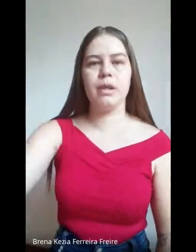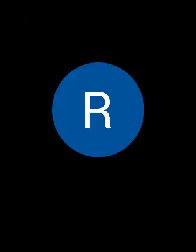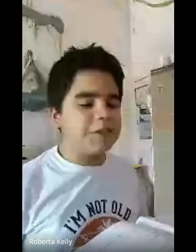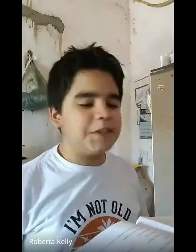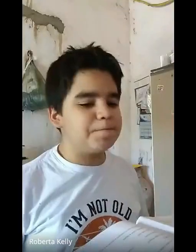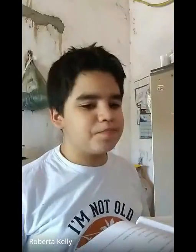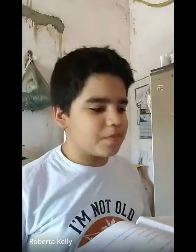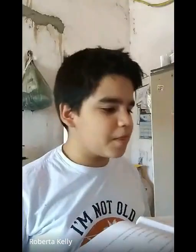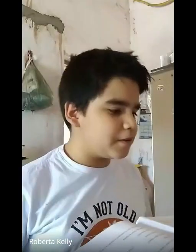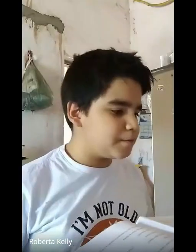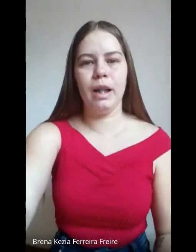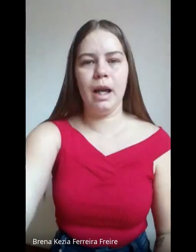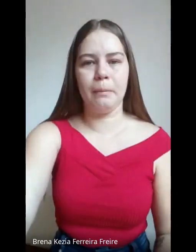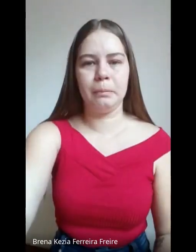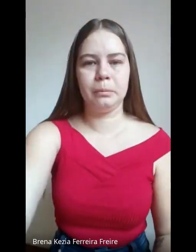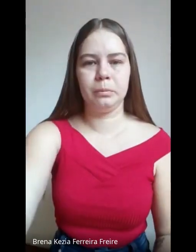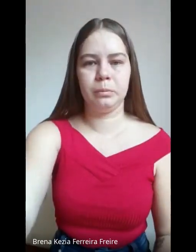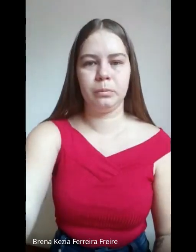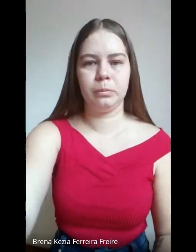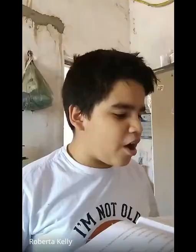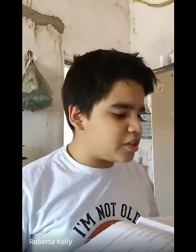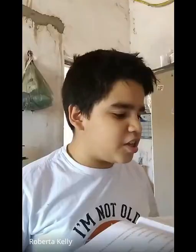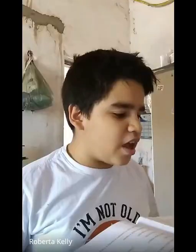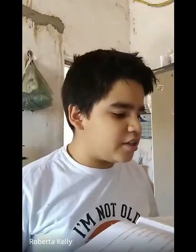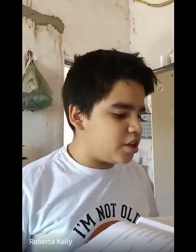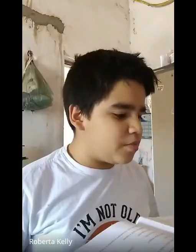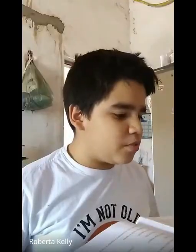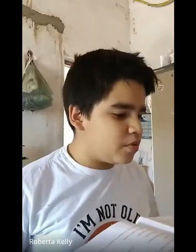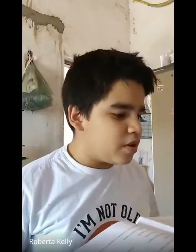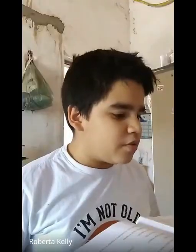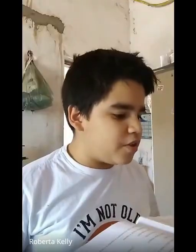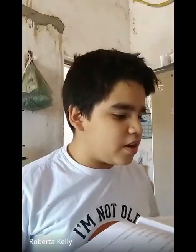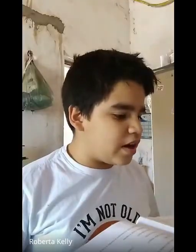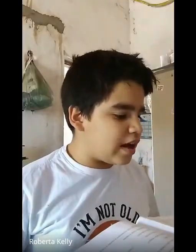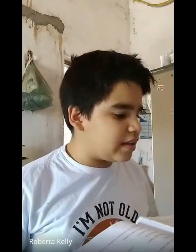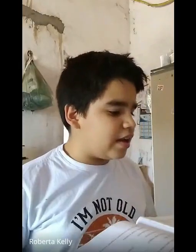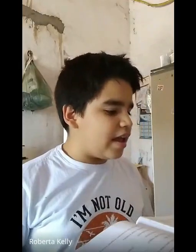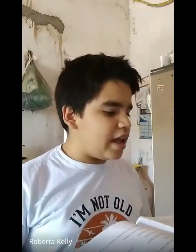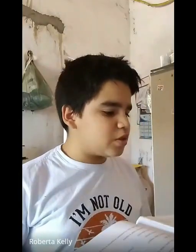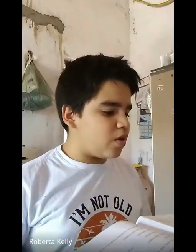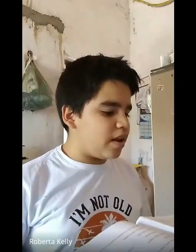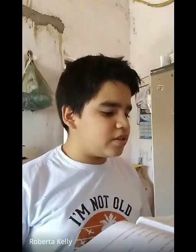falar, tio? Pode falar. Capote, animo, vingada,